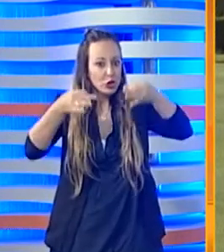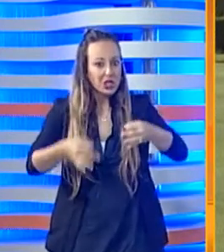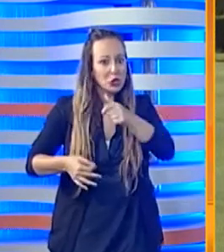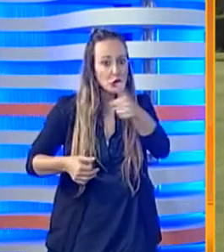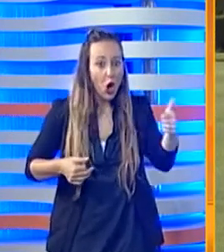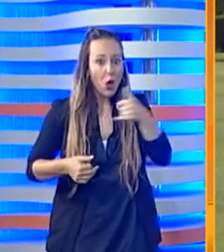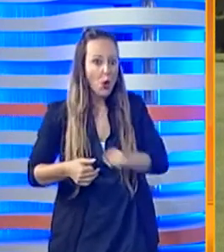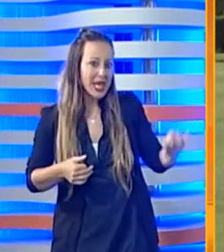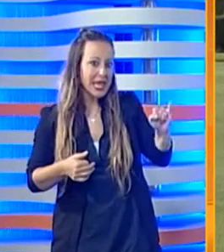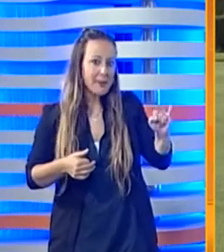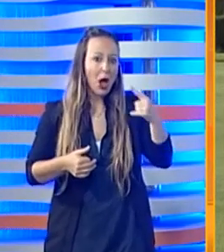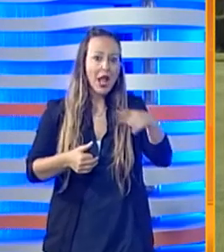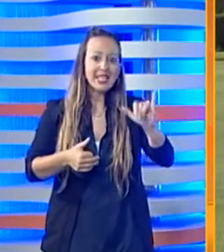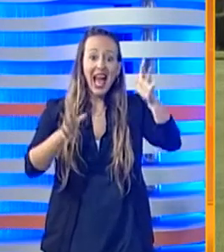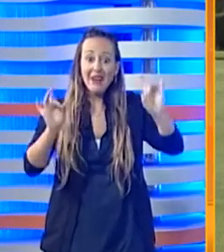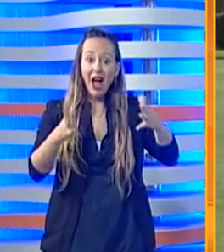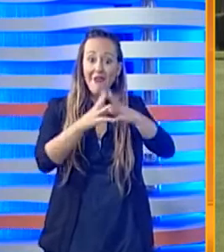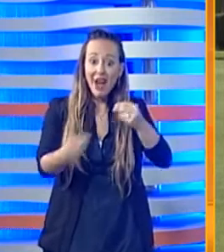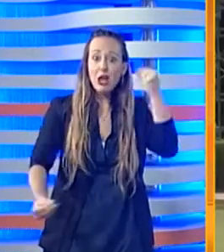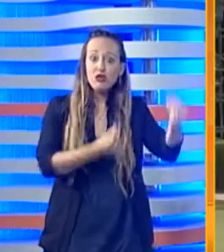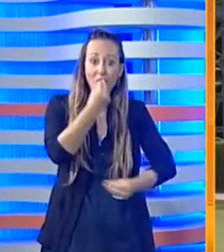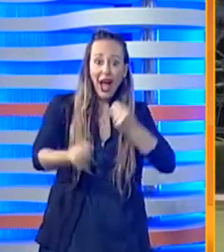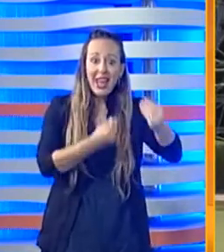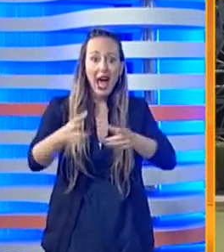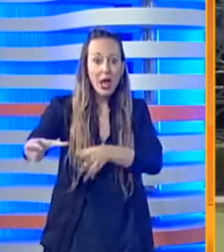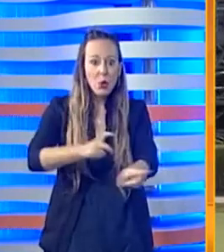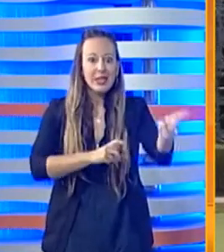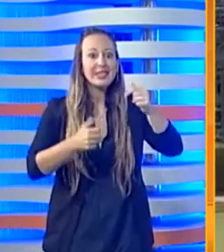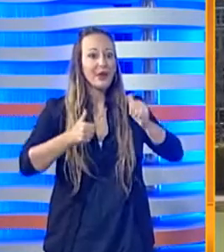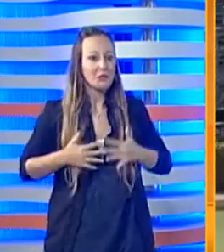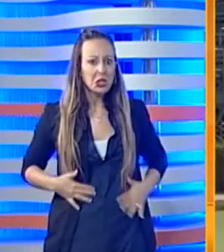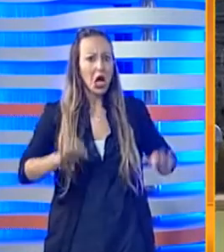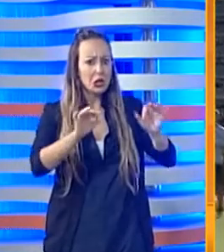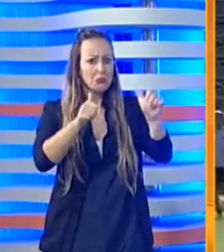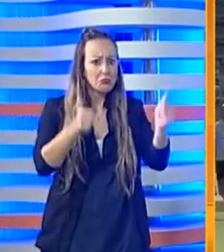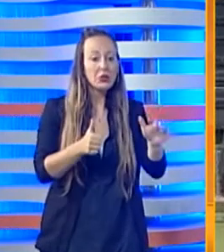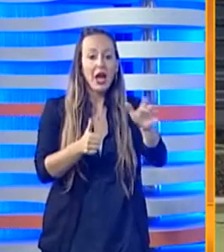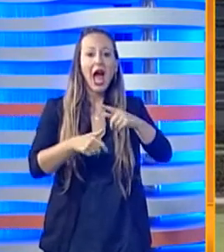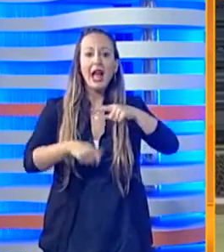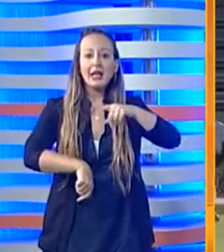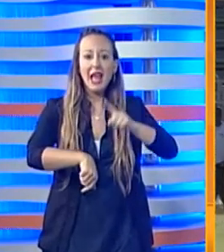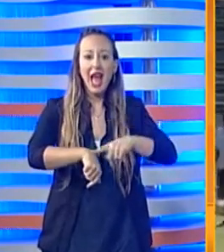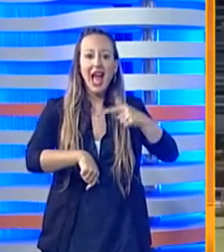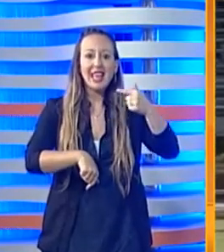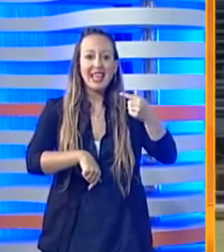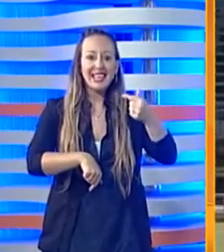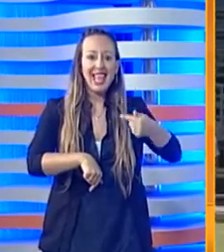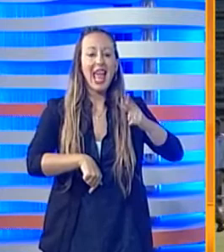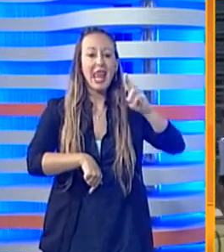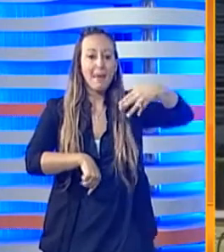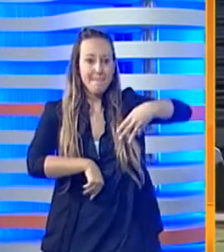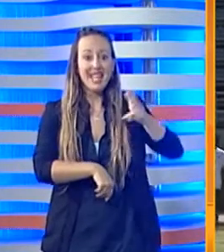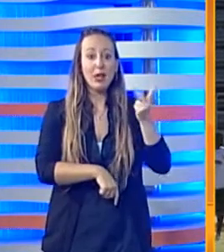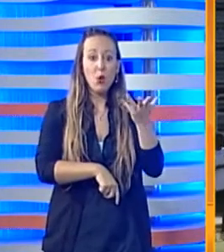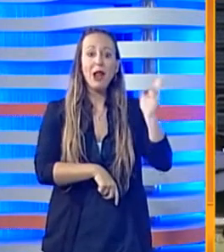deciderà solo all'ultimo se farlo giocare a causa di condizioni fisiche precarie. Su